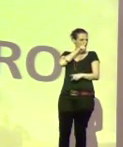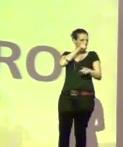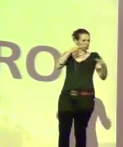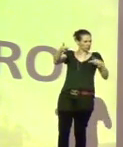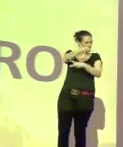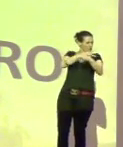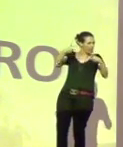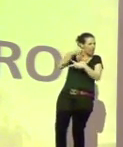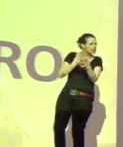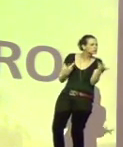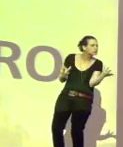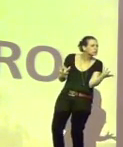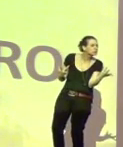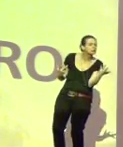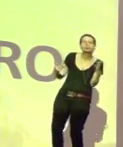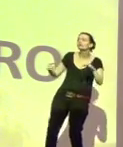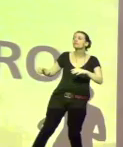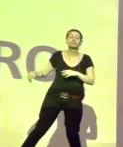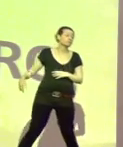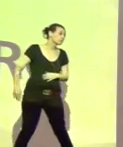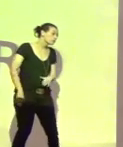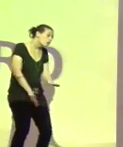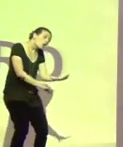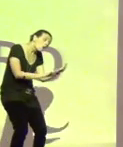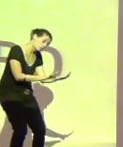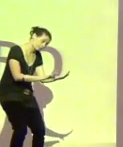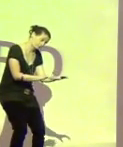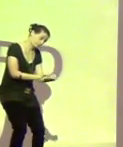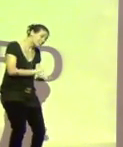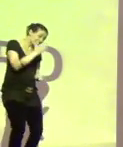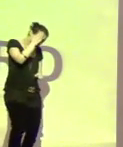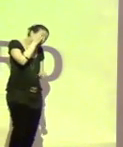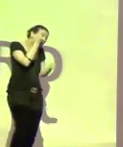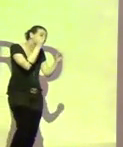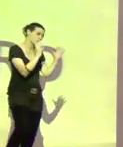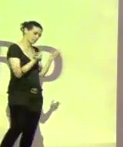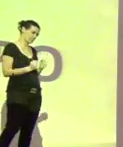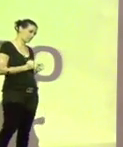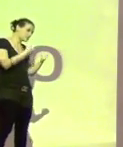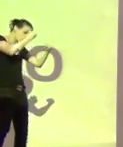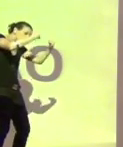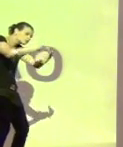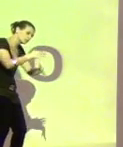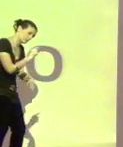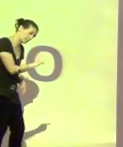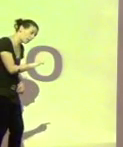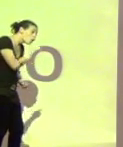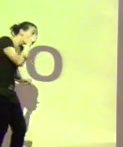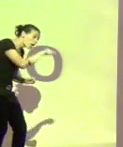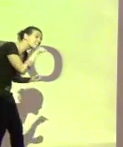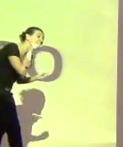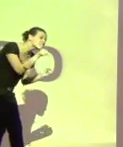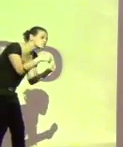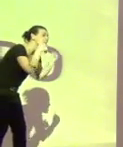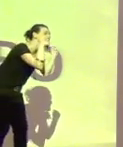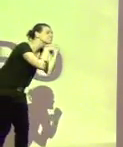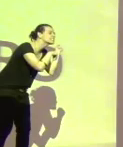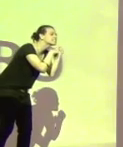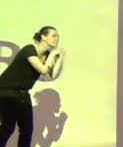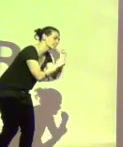que, mãe, é perigoso, filho do vento? Olha, você sabe o que acontece? Eu vou te explicar. Isso é